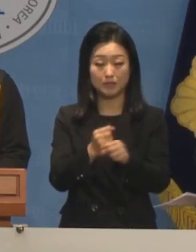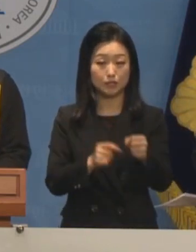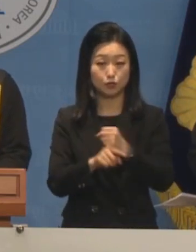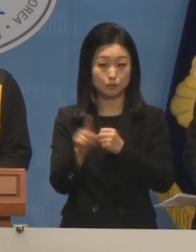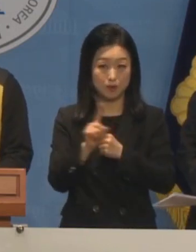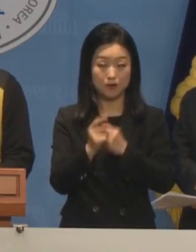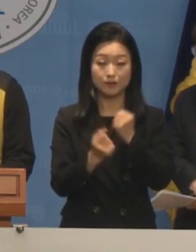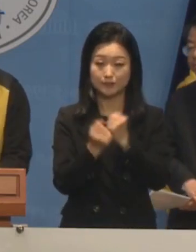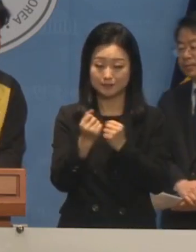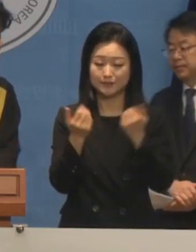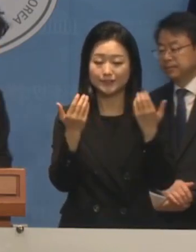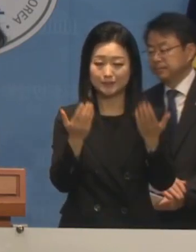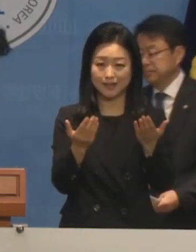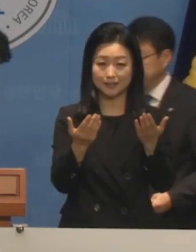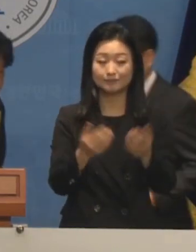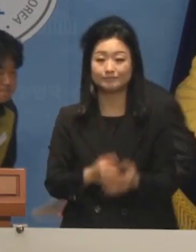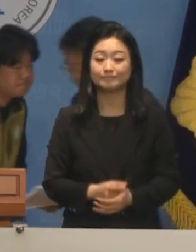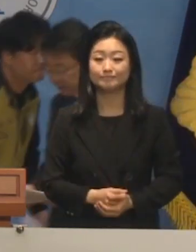하겠습니다